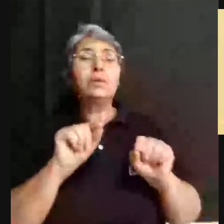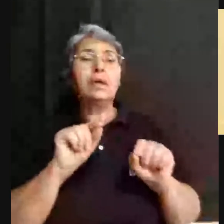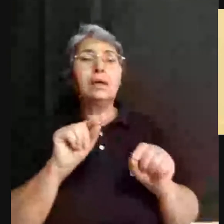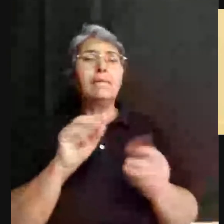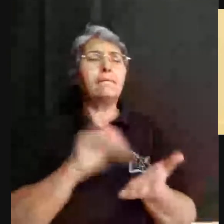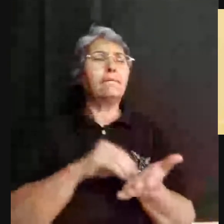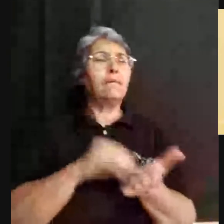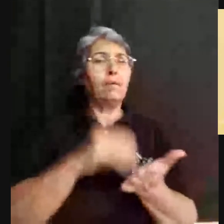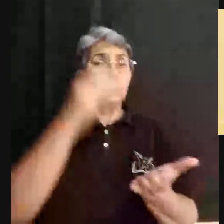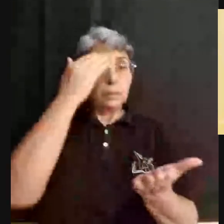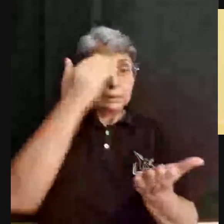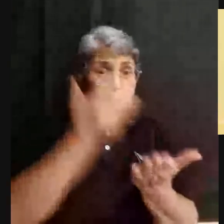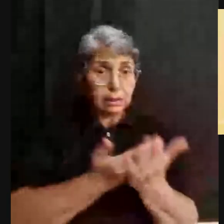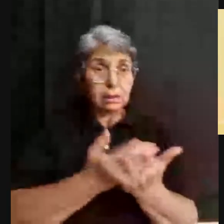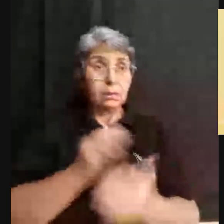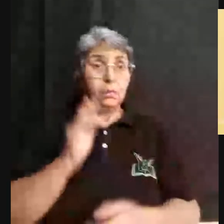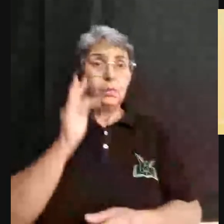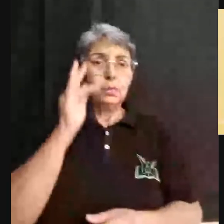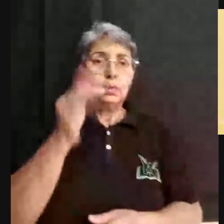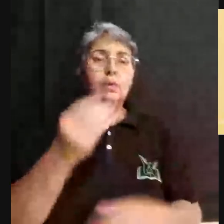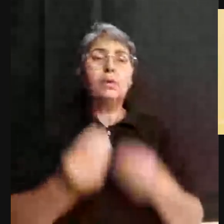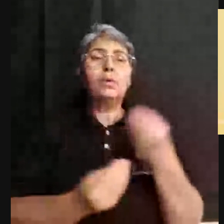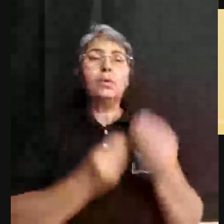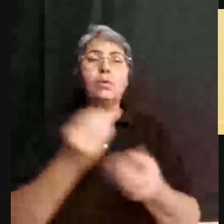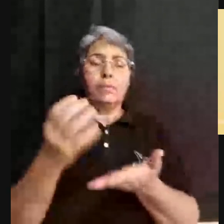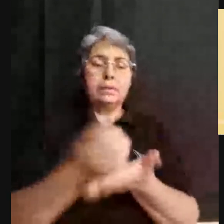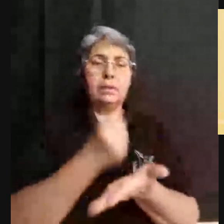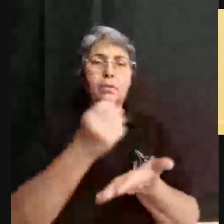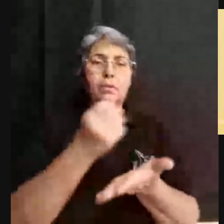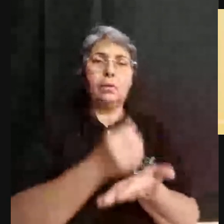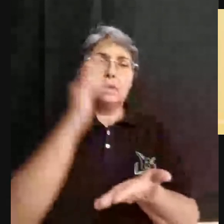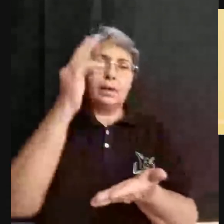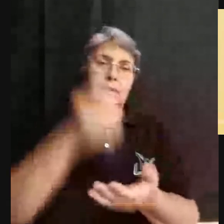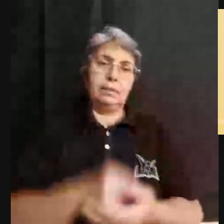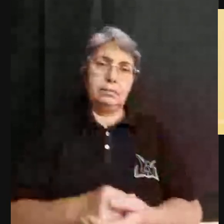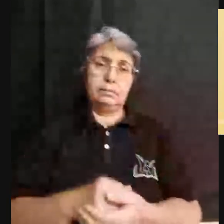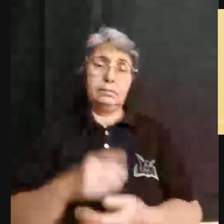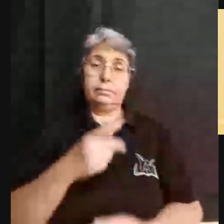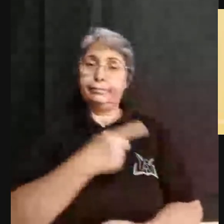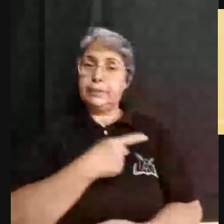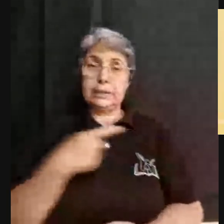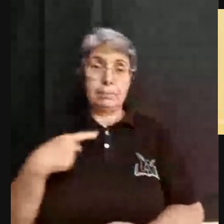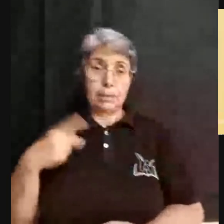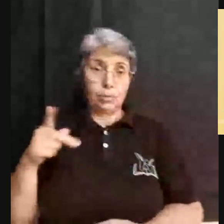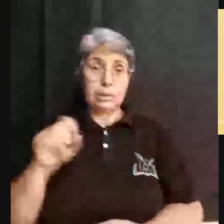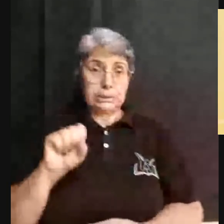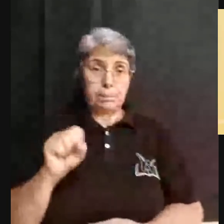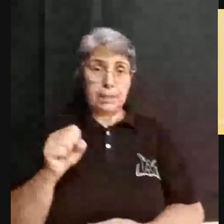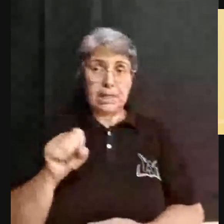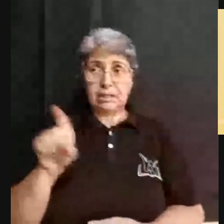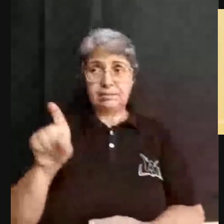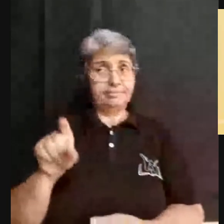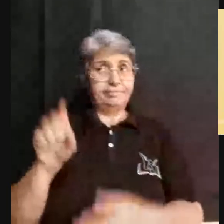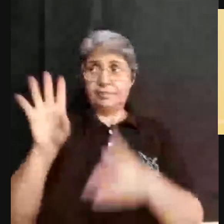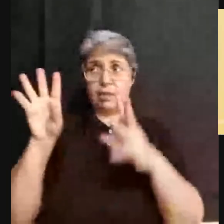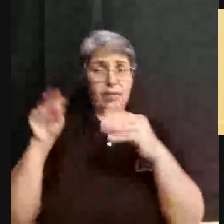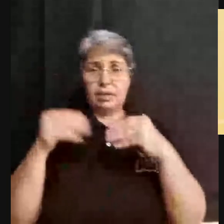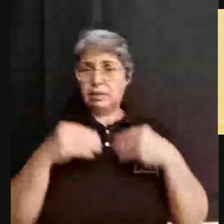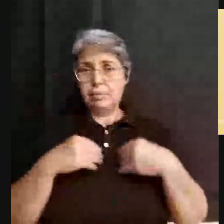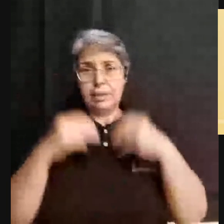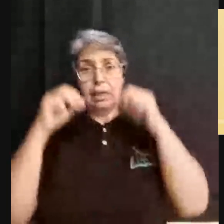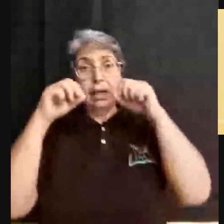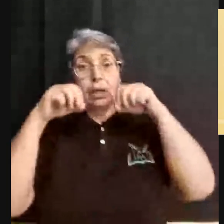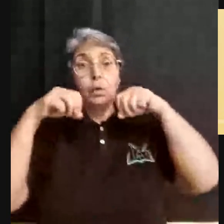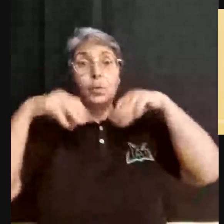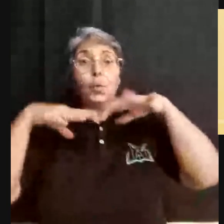colherem. O pastor Smith não receberá a luz que Deus tem dado para corrigi-lo. E não tem um espírito para corrigir